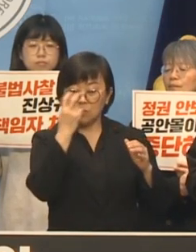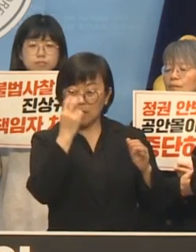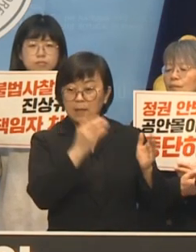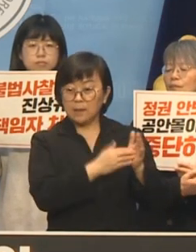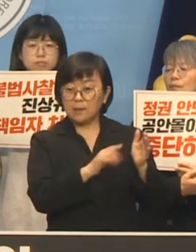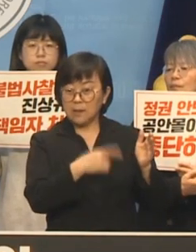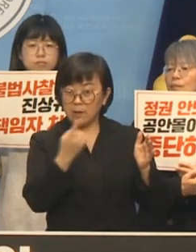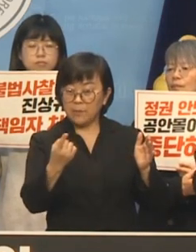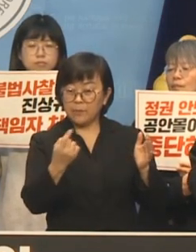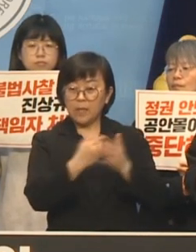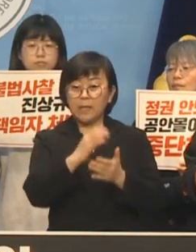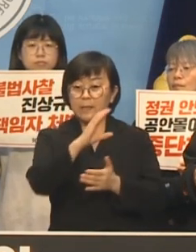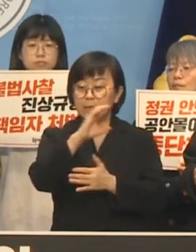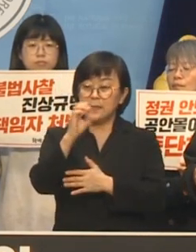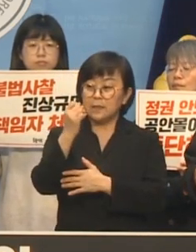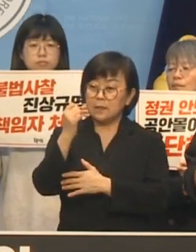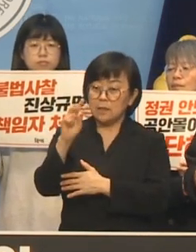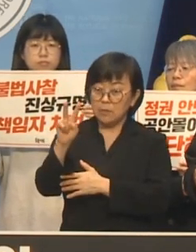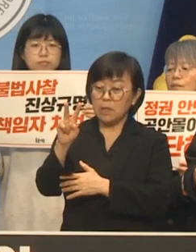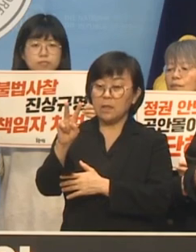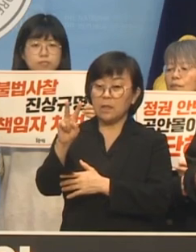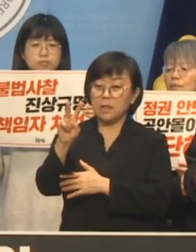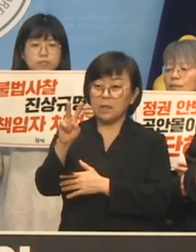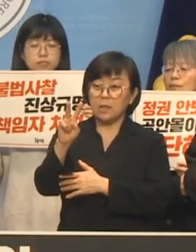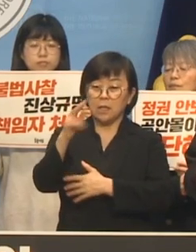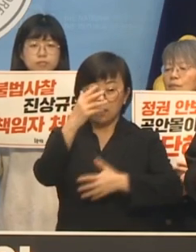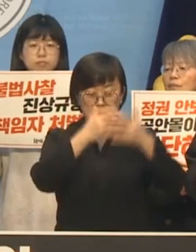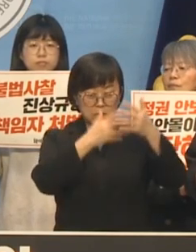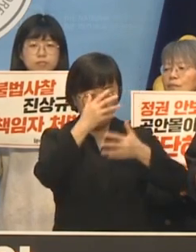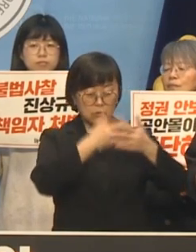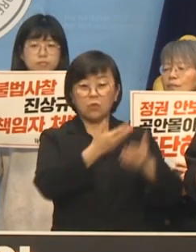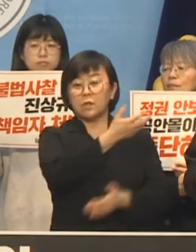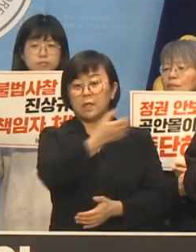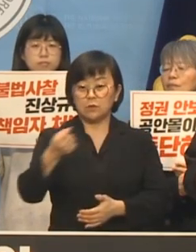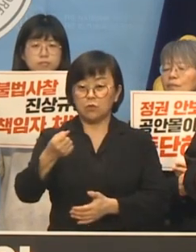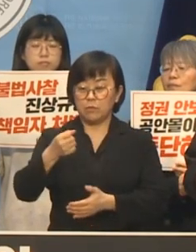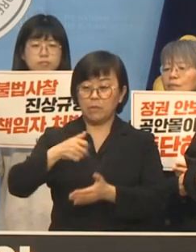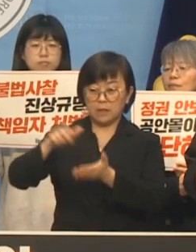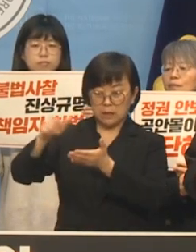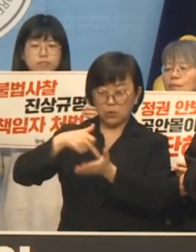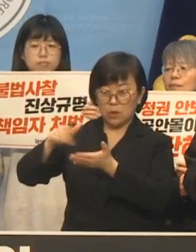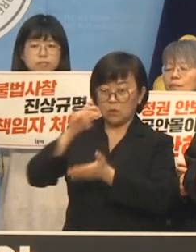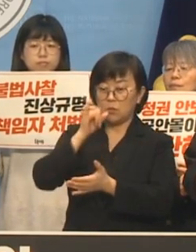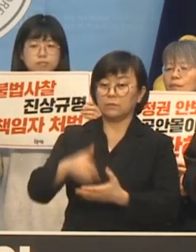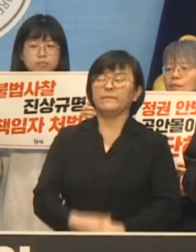사찰하고 CCTV 영상도 서로 주고받은 것으로 확인되고 있습니다.